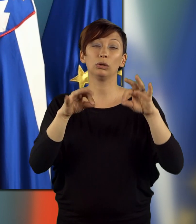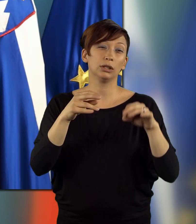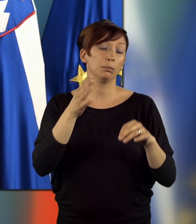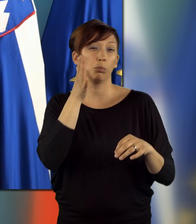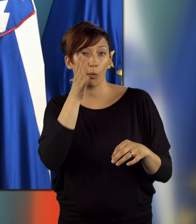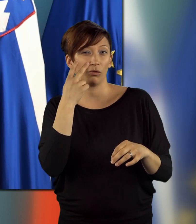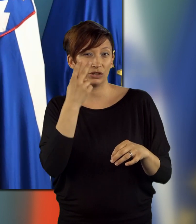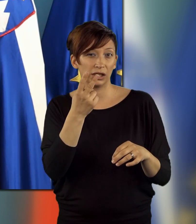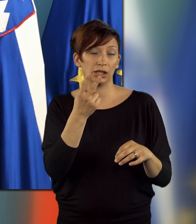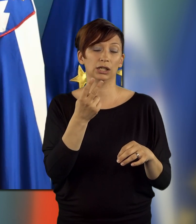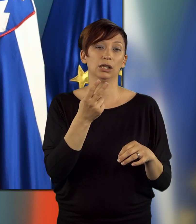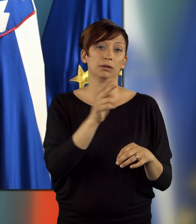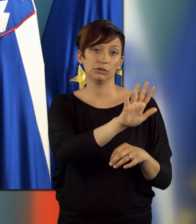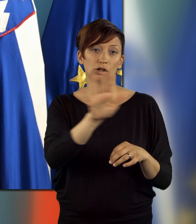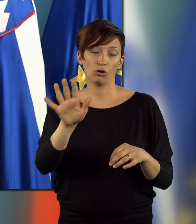bo